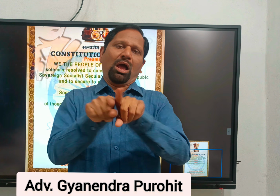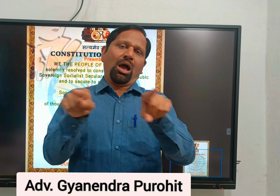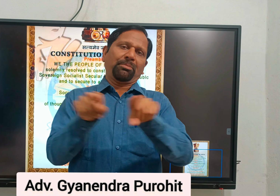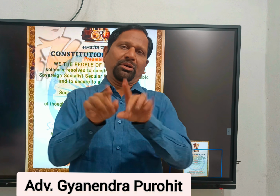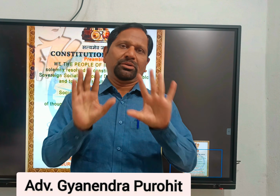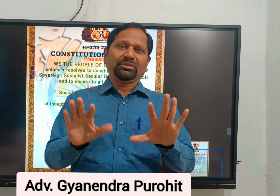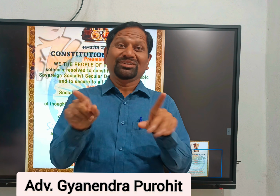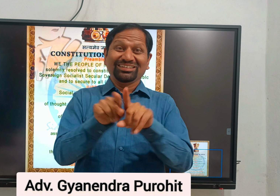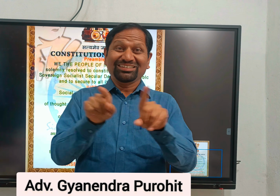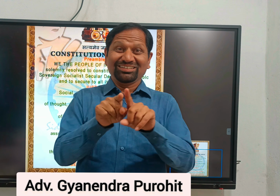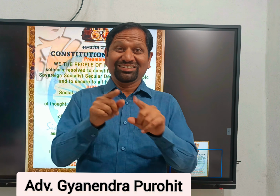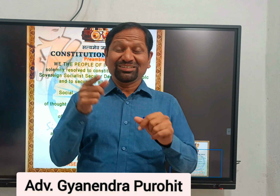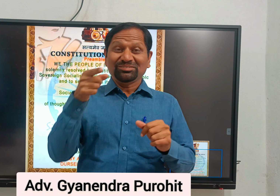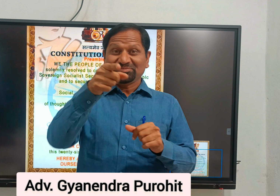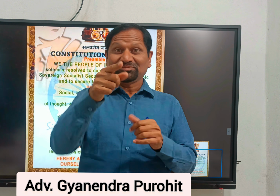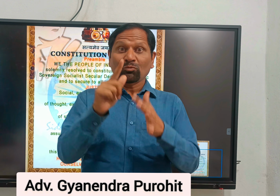सारी चीज़ें बराबर हैं।